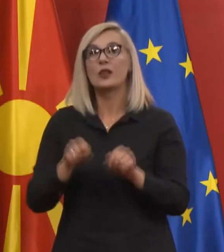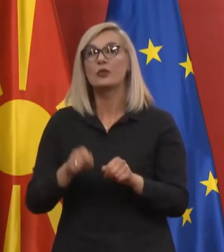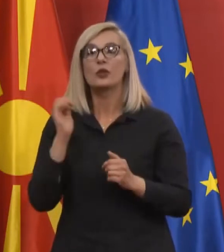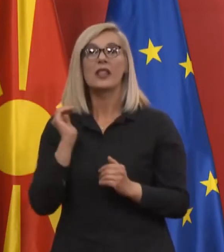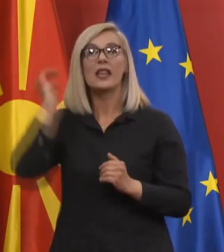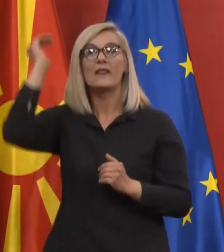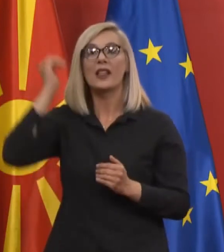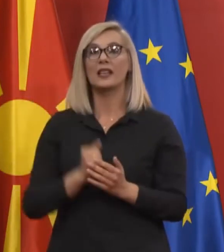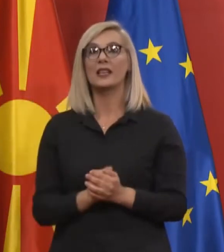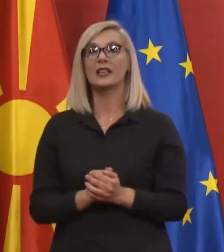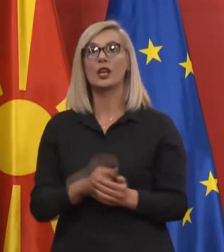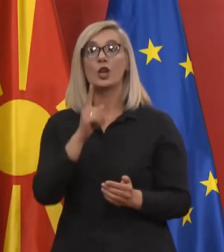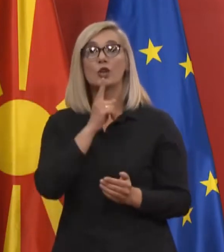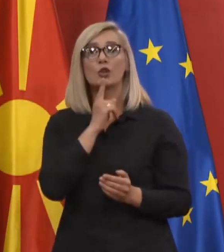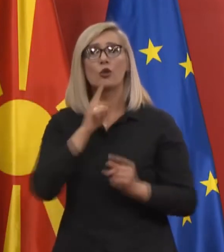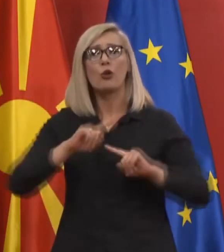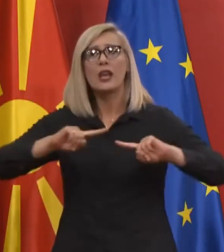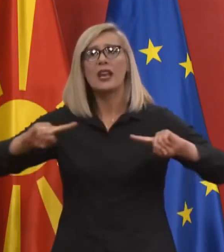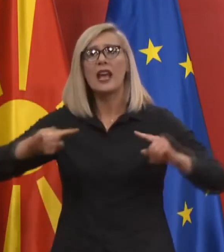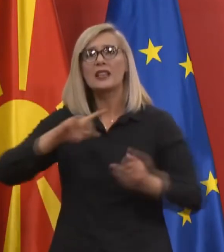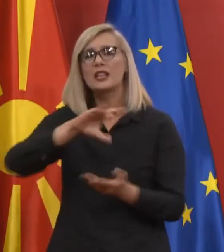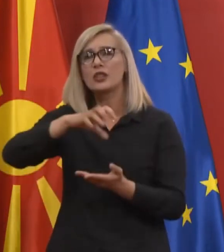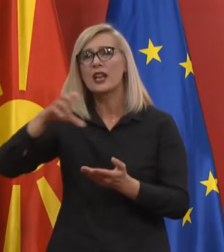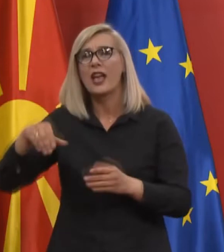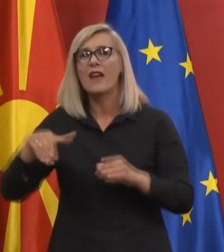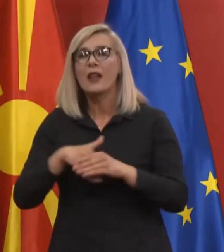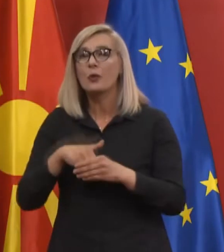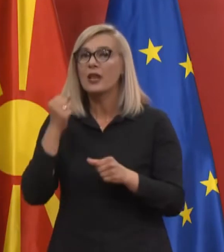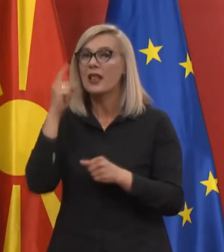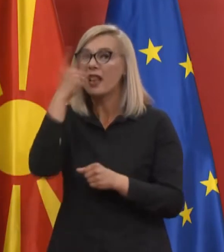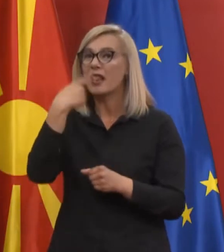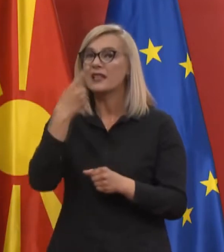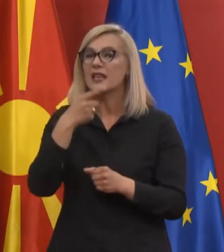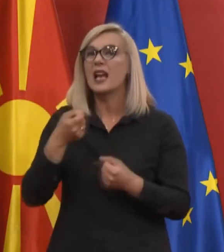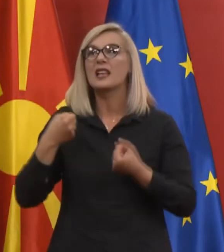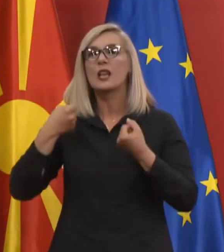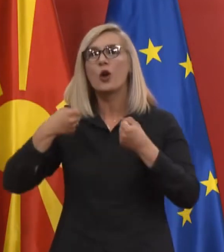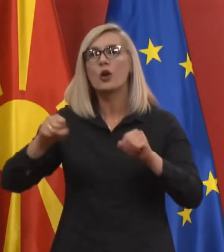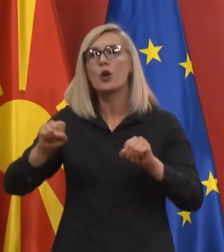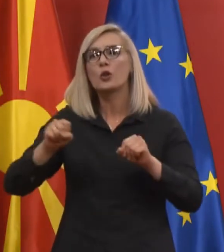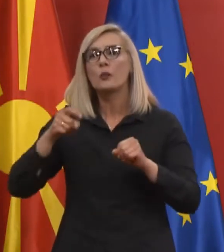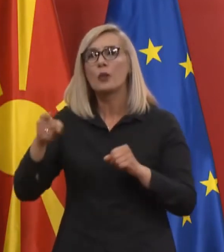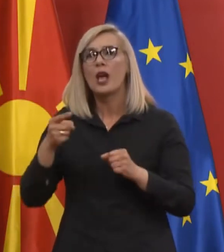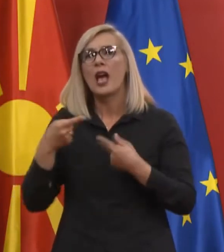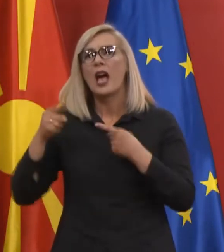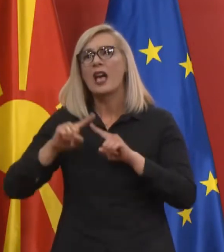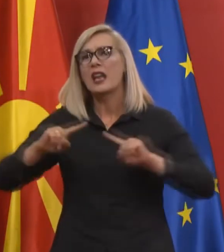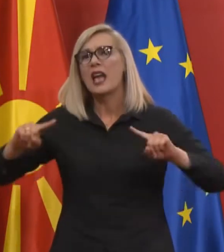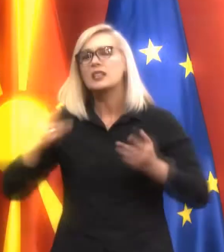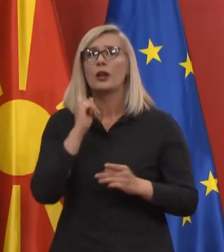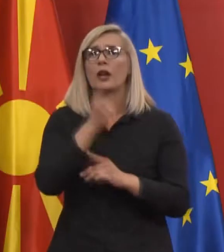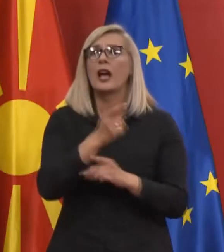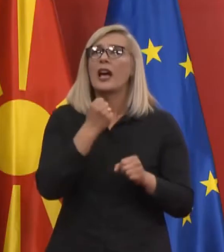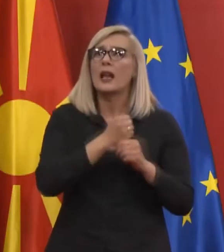të ndalojnë se ekzistuar i konkluzionet e qeverisë me të cilat kategorit të ndryshme të punësuarve janë të liruar nga